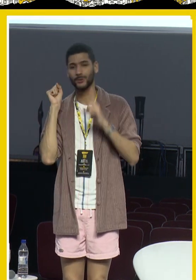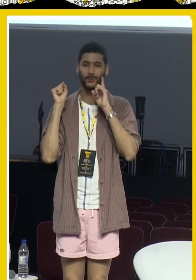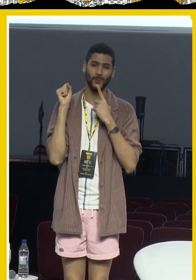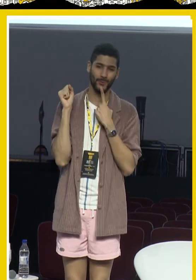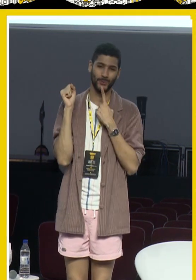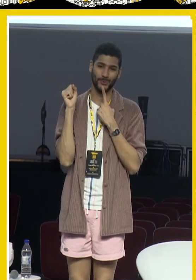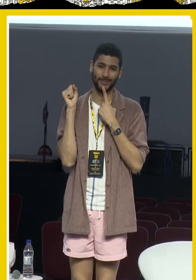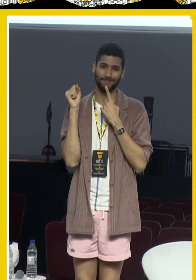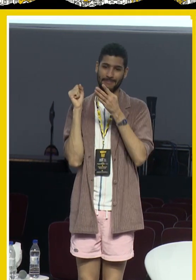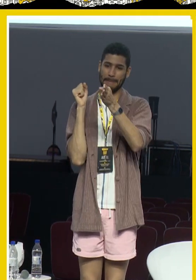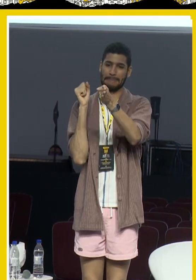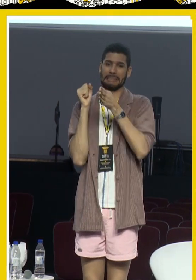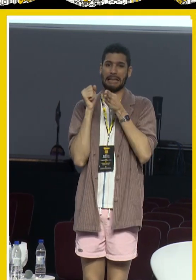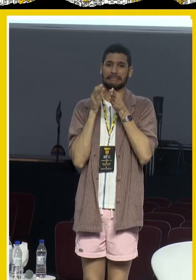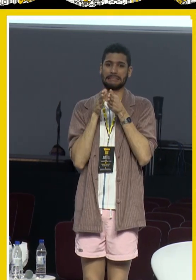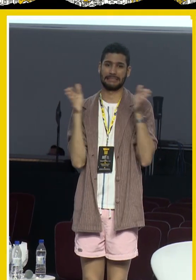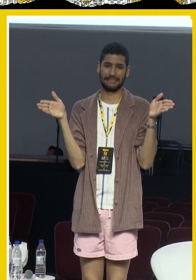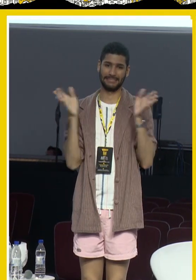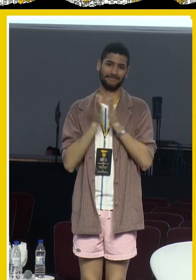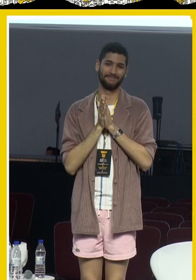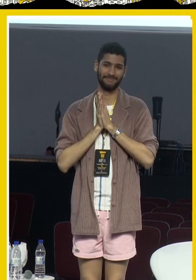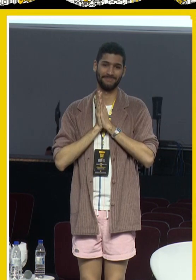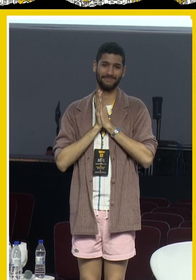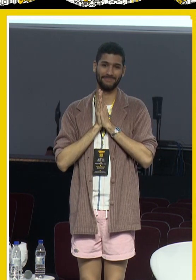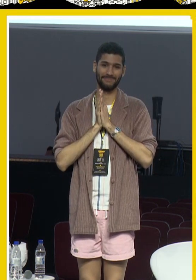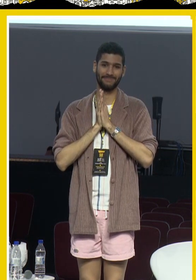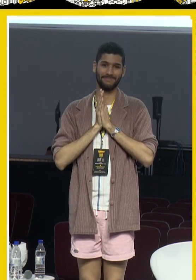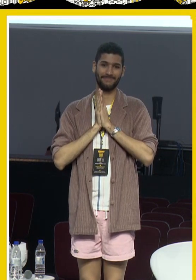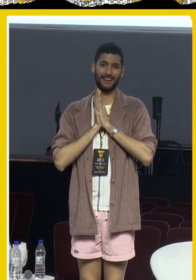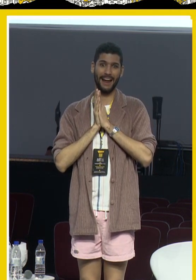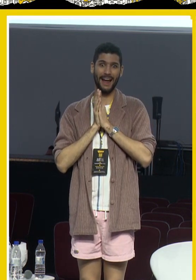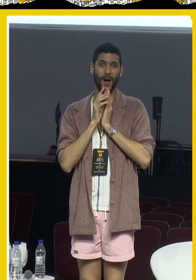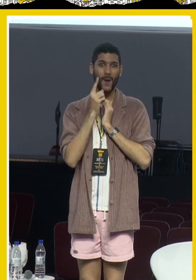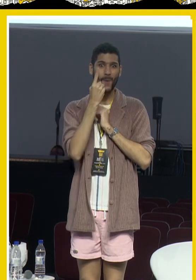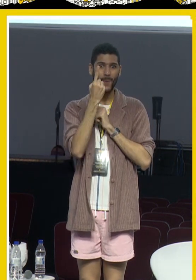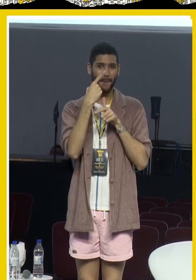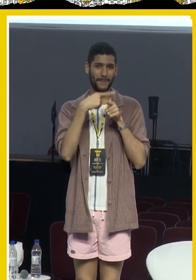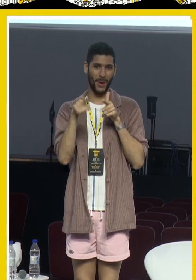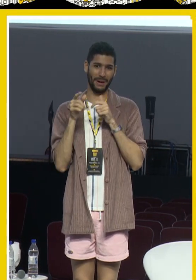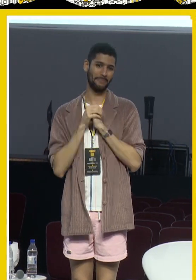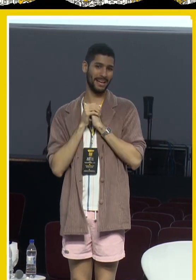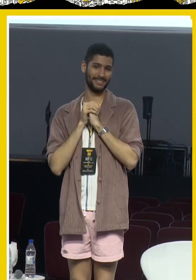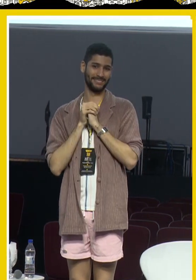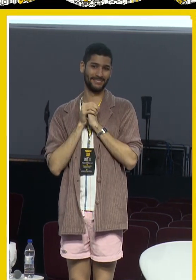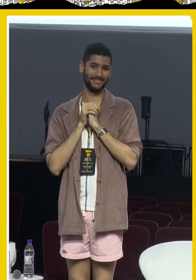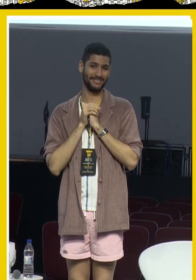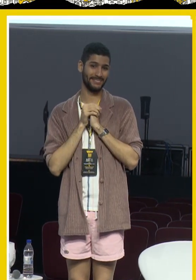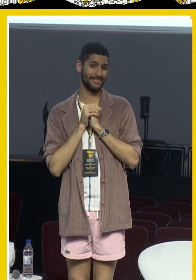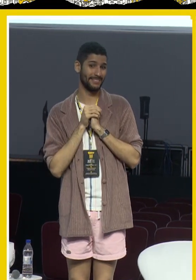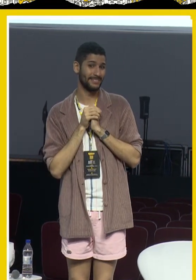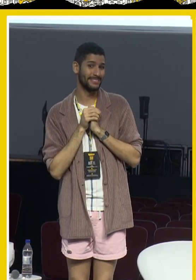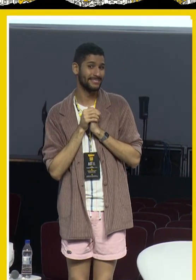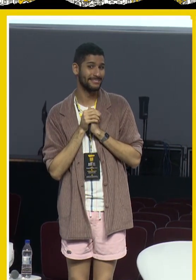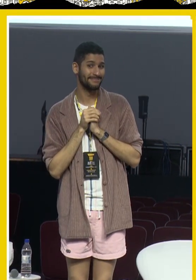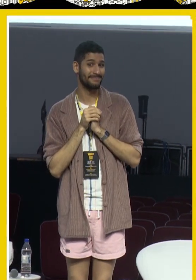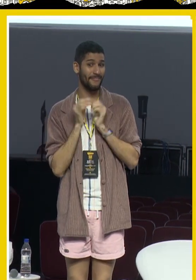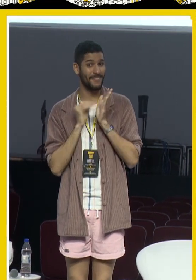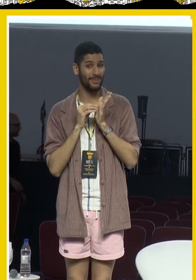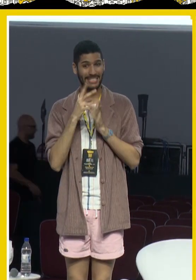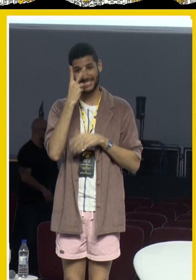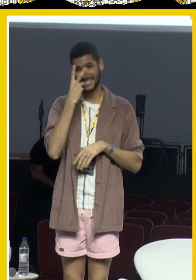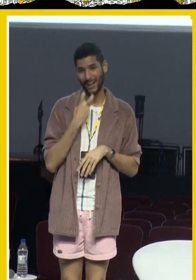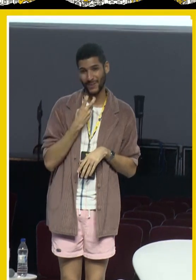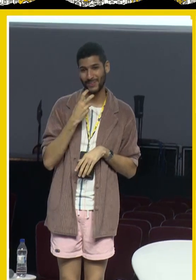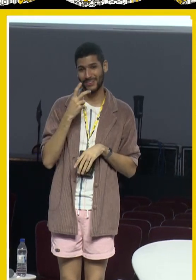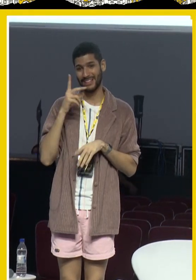porque meu público 50% são surdos e 50% são ouvintes aí que está o problema